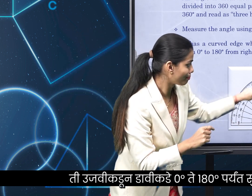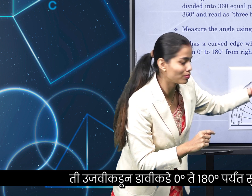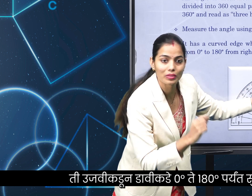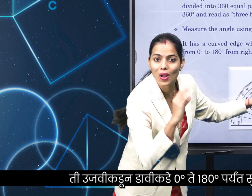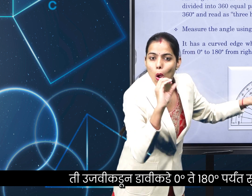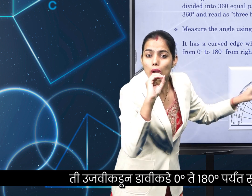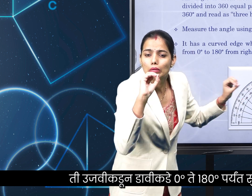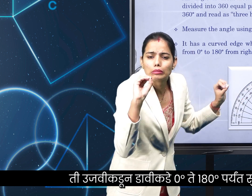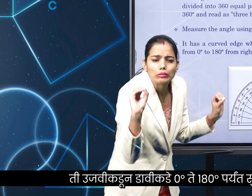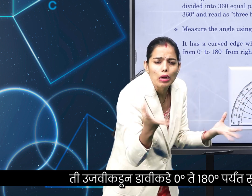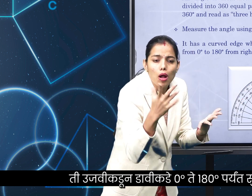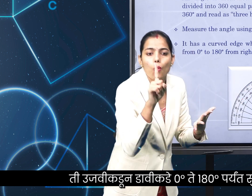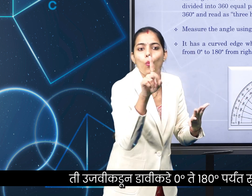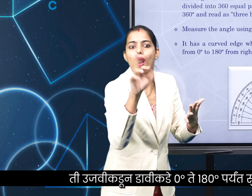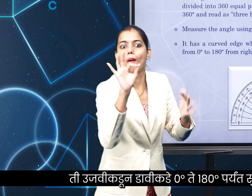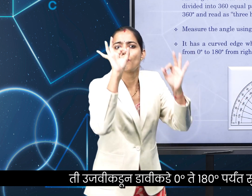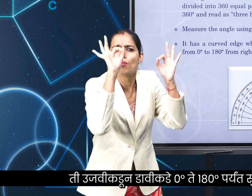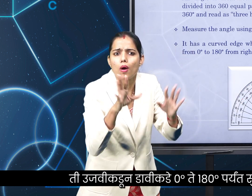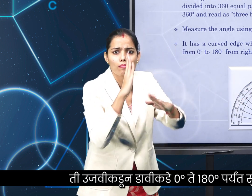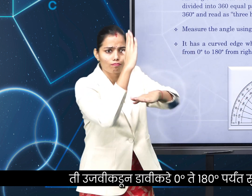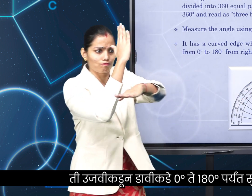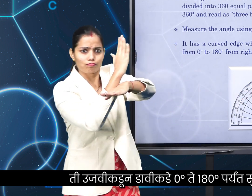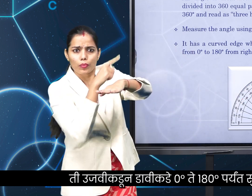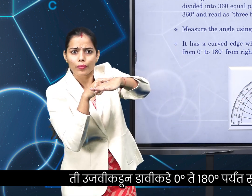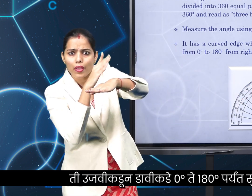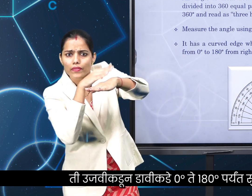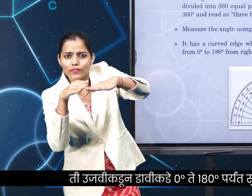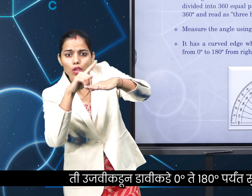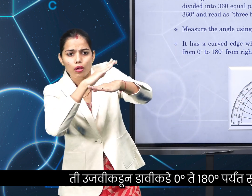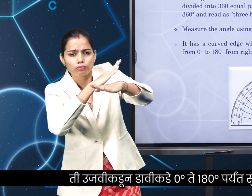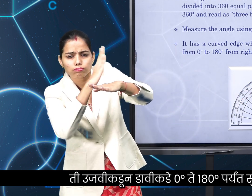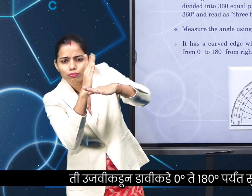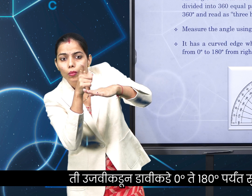0 अंश 180 अंश पर्यंत सुरू होते आणि तसेच उलट पक्षी.